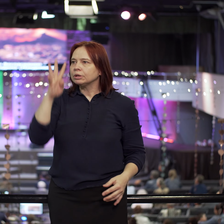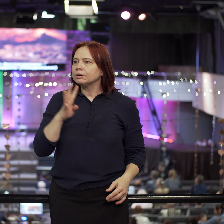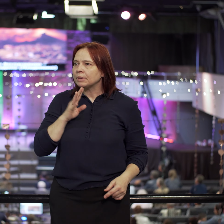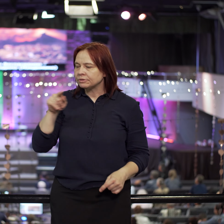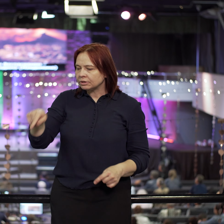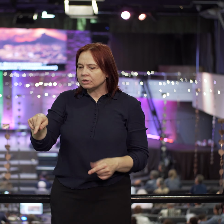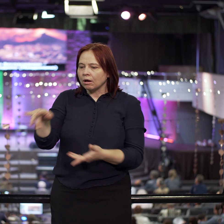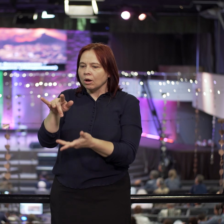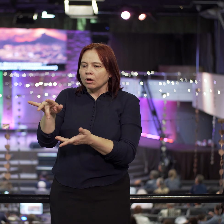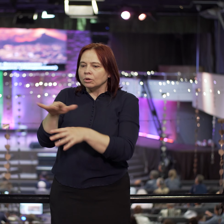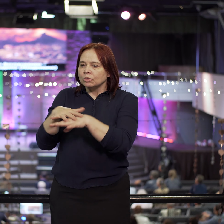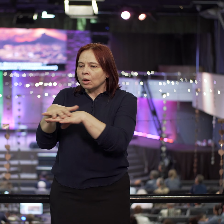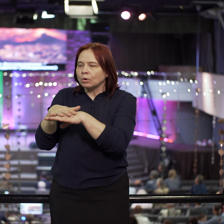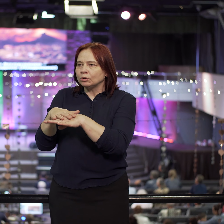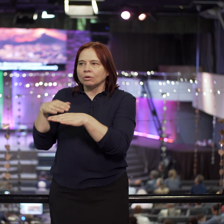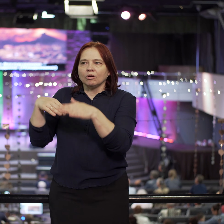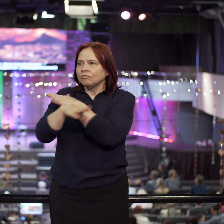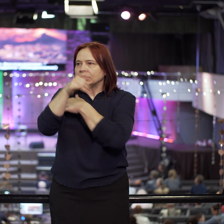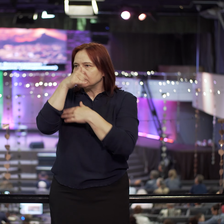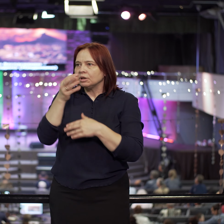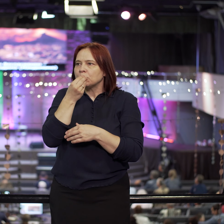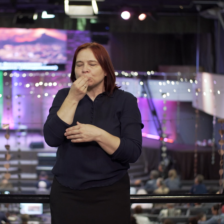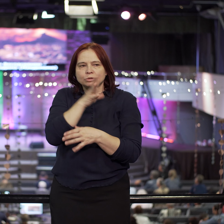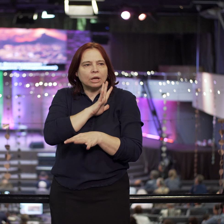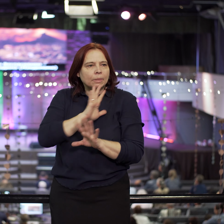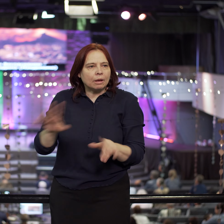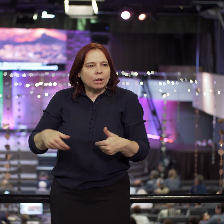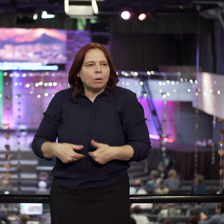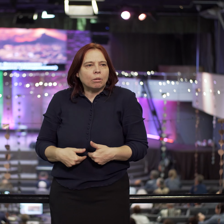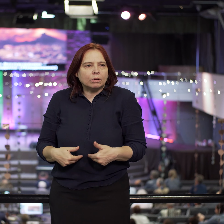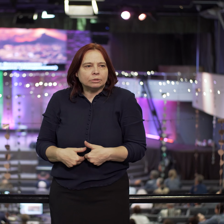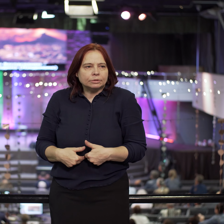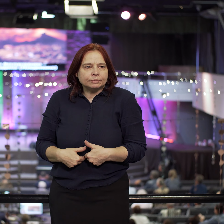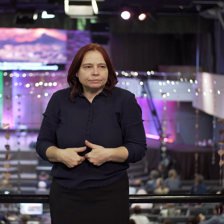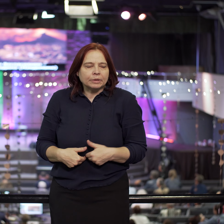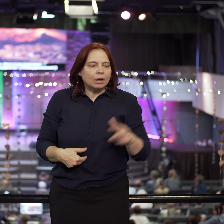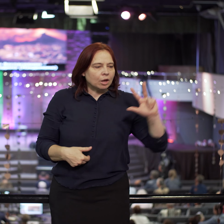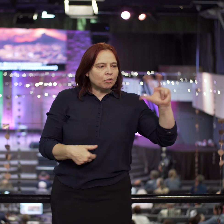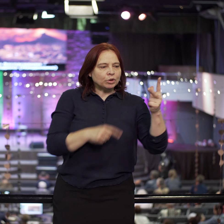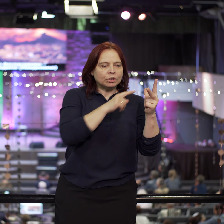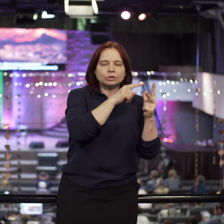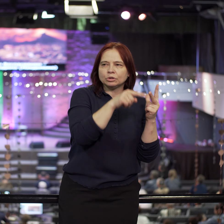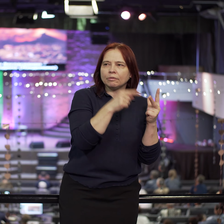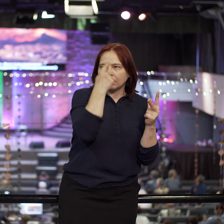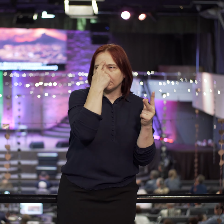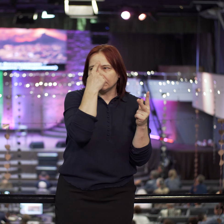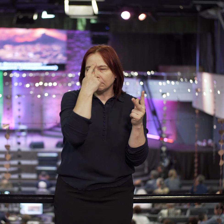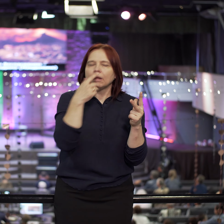во-первых, сохраним город, и мы пожертвуем свои деньги для того,